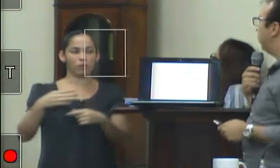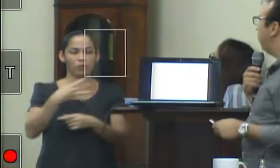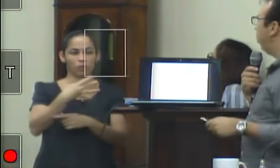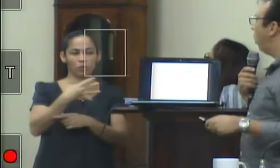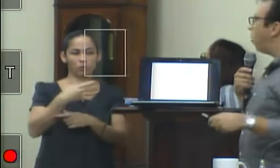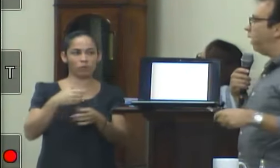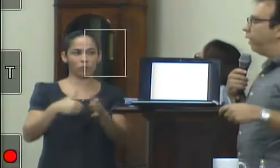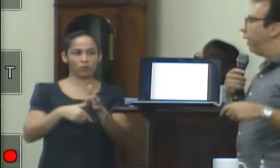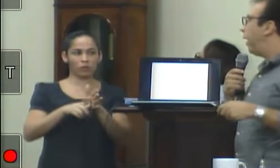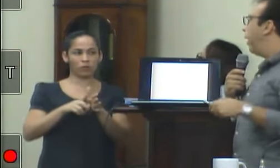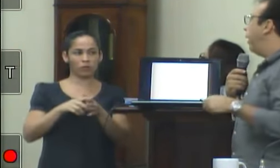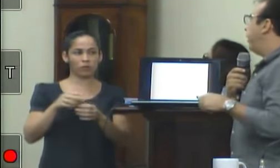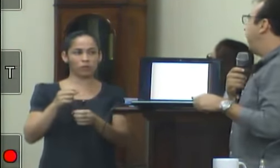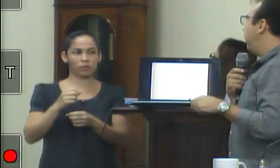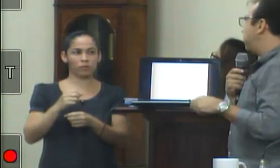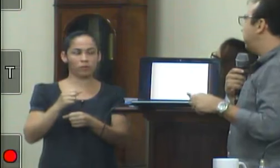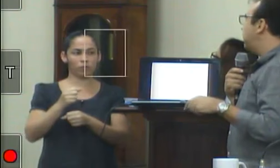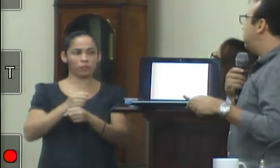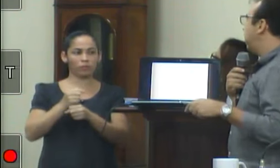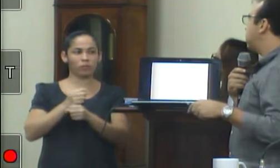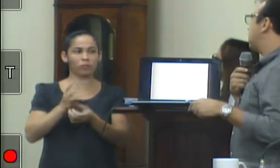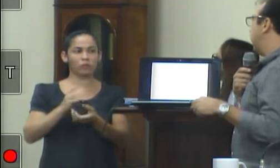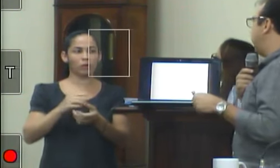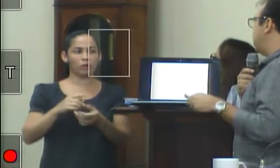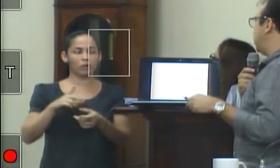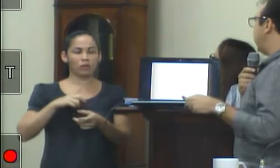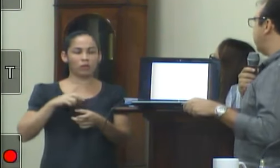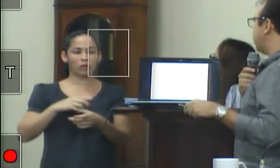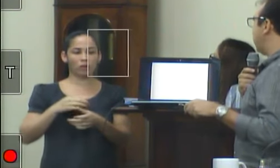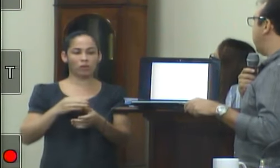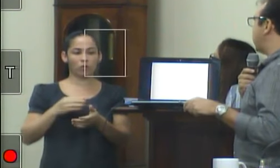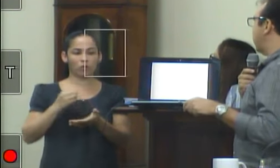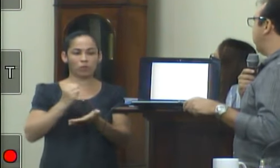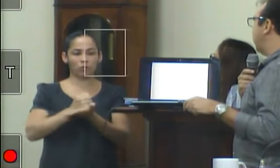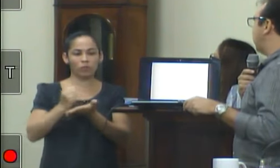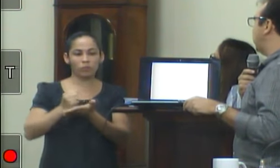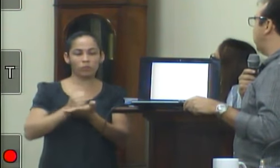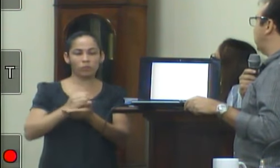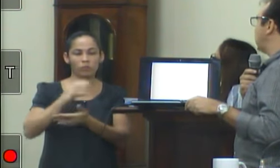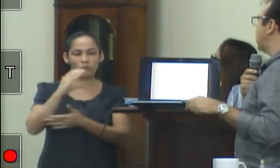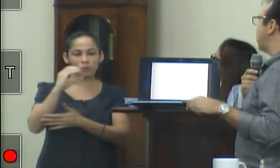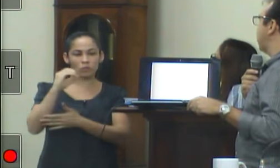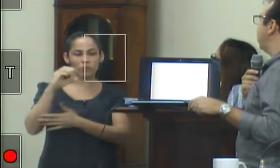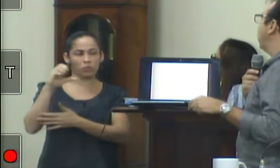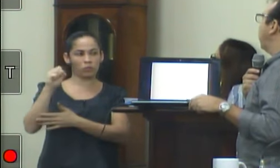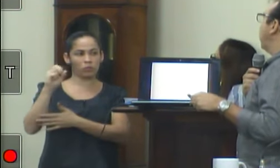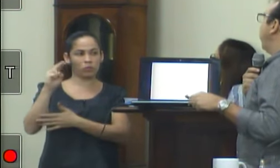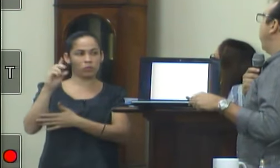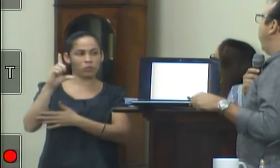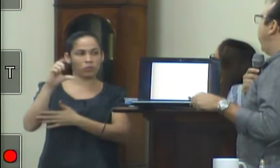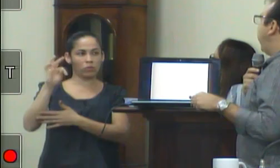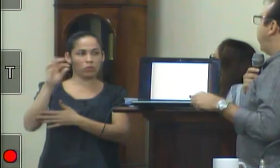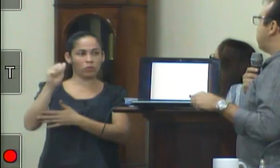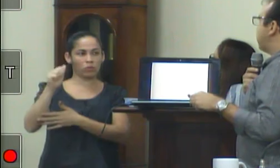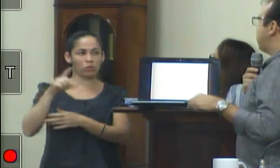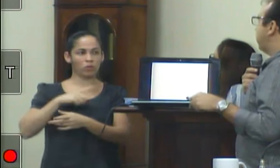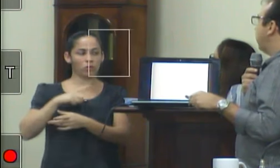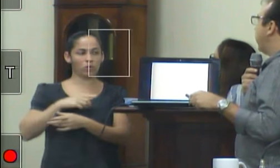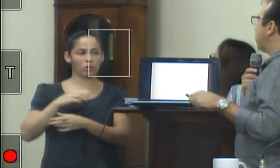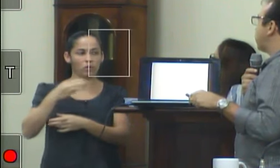quadrimestre anterior, né, os atendimentos na rede de atenção básica aumentaram 32%,